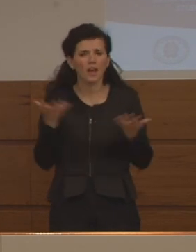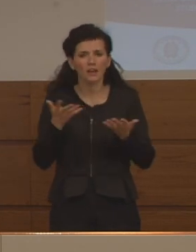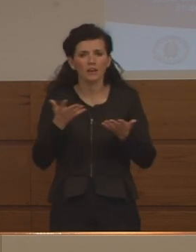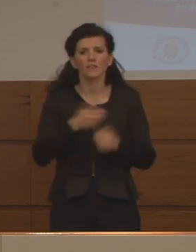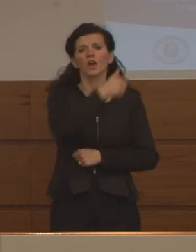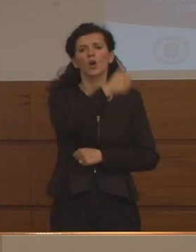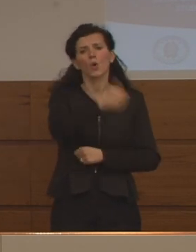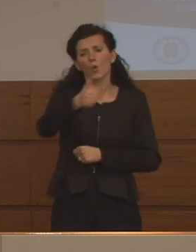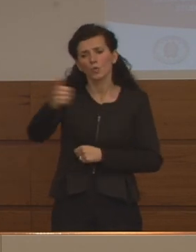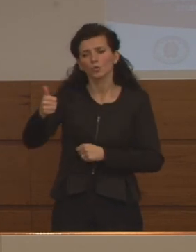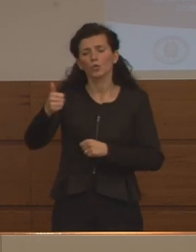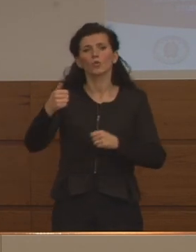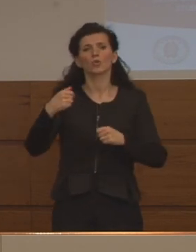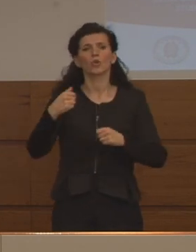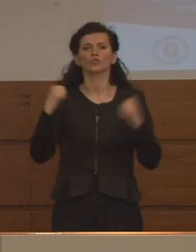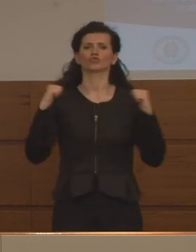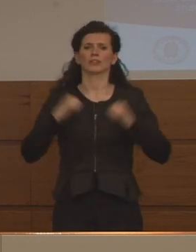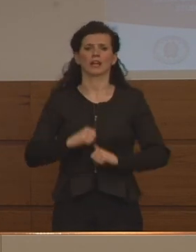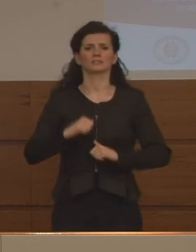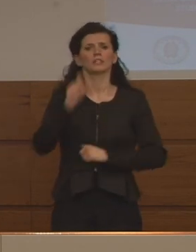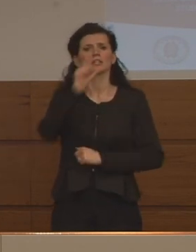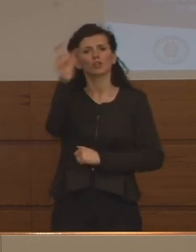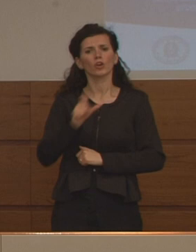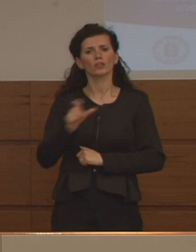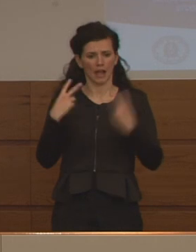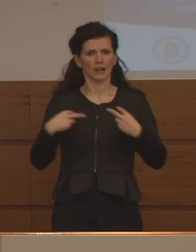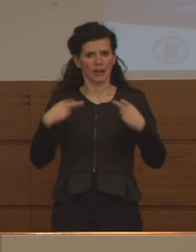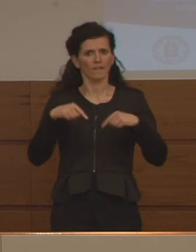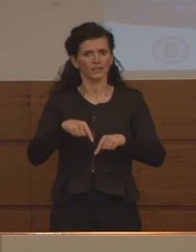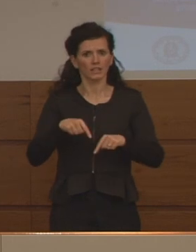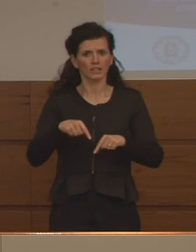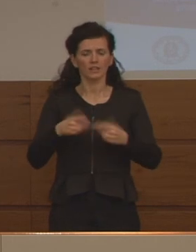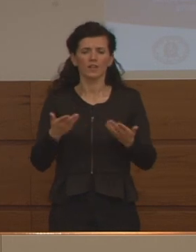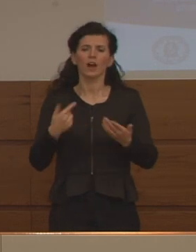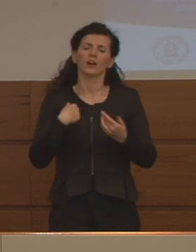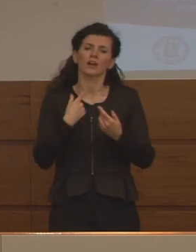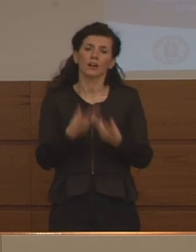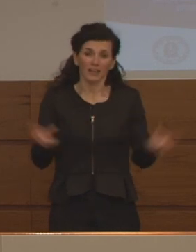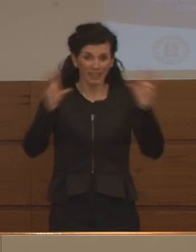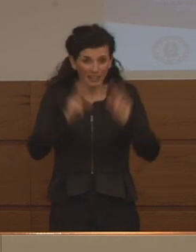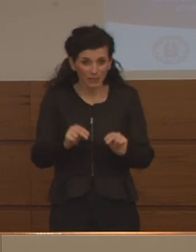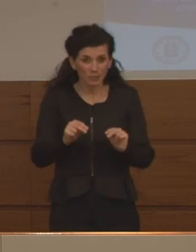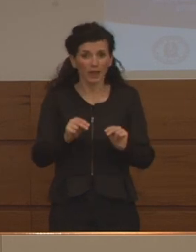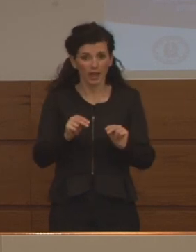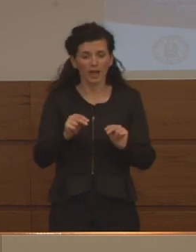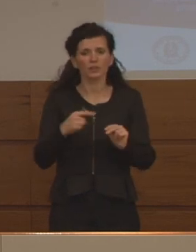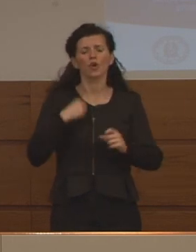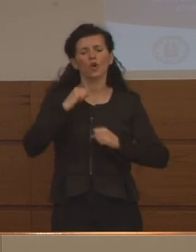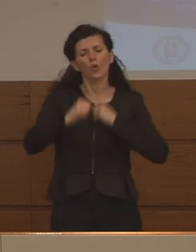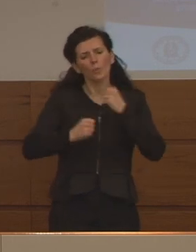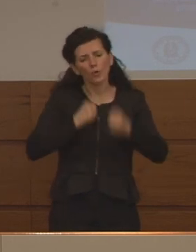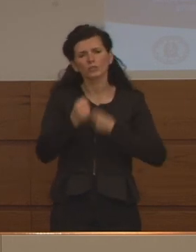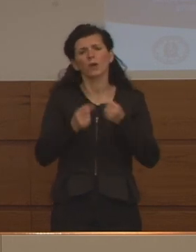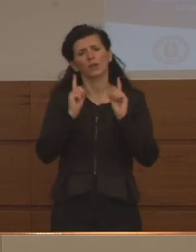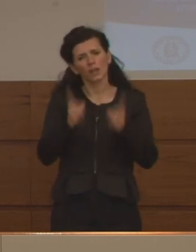di noi che vive in italia abbia mi ripeto per l'ennesima volta dei comportamenti